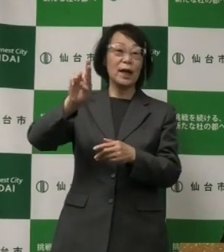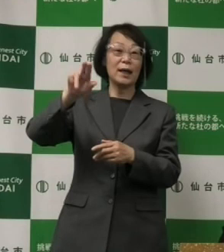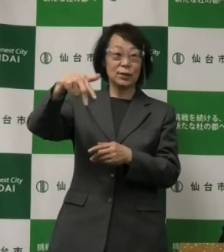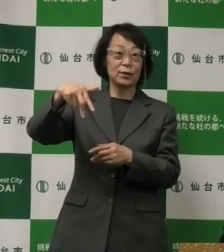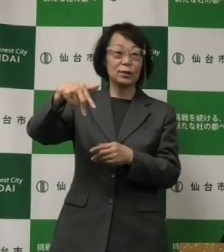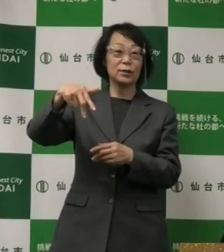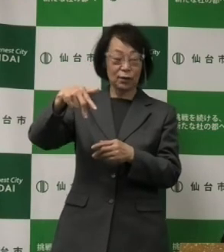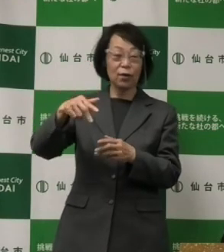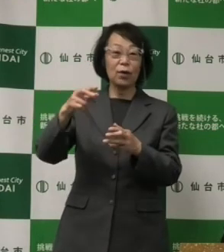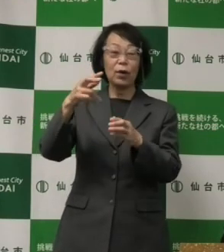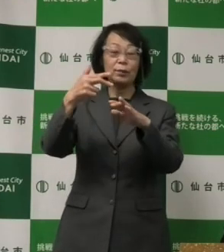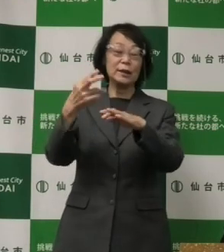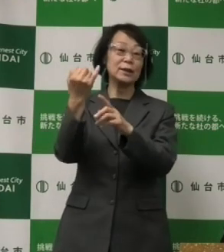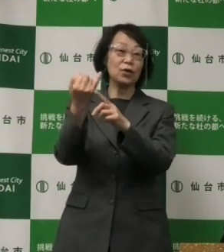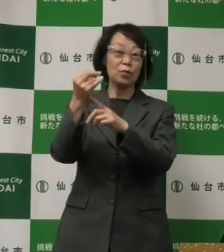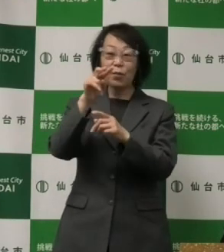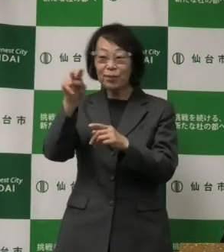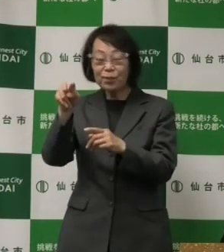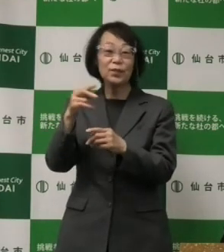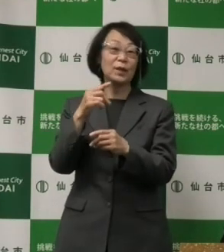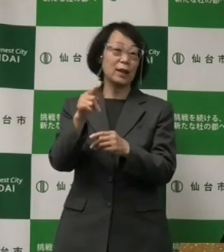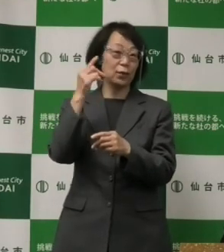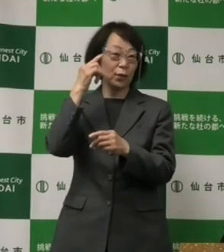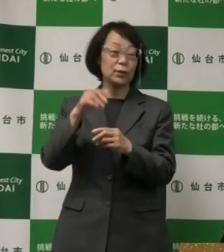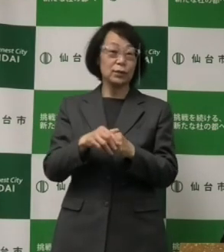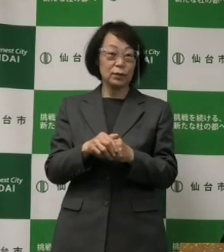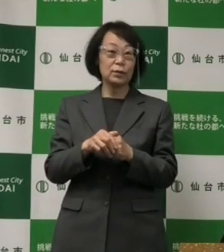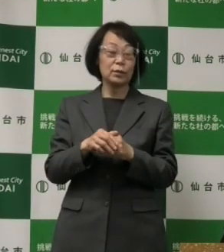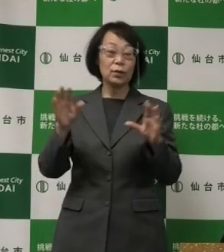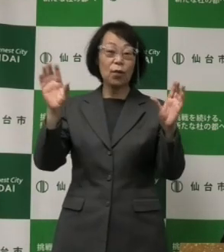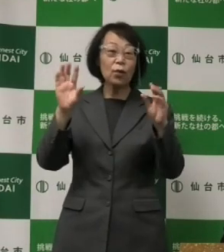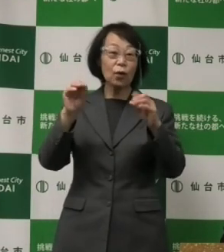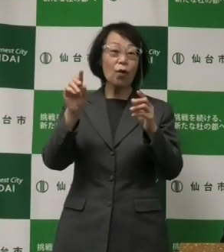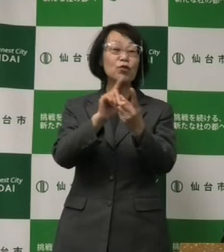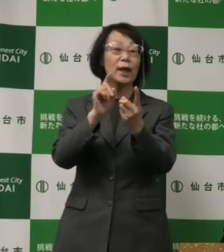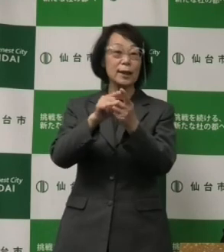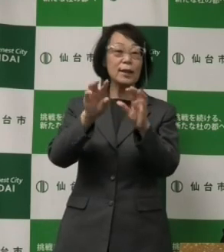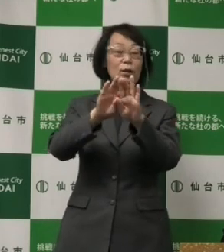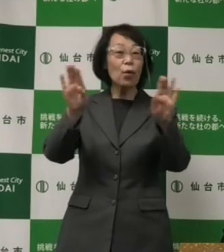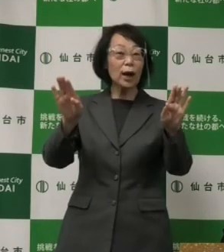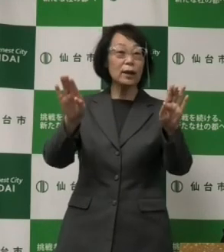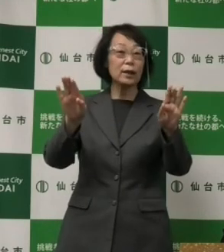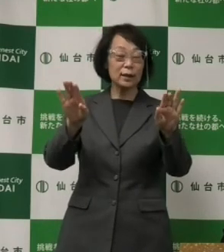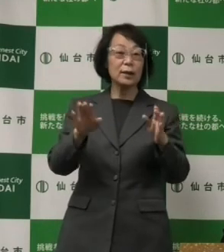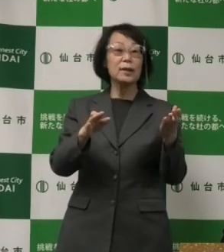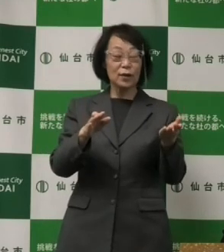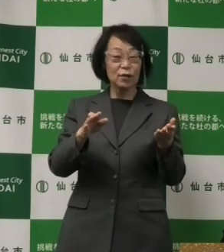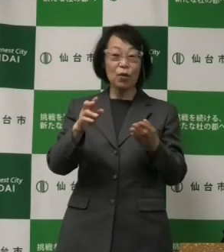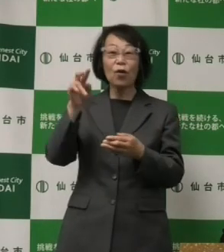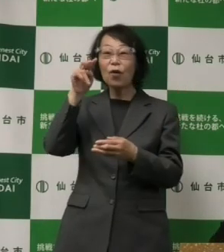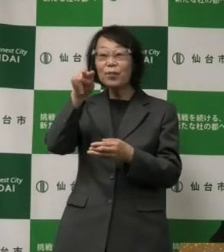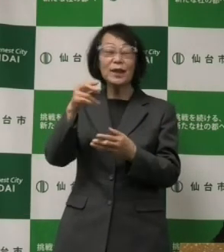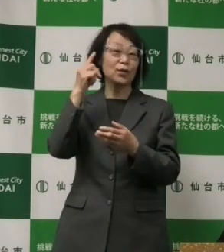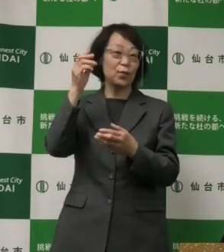思います。で改めてその内部が報道向けに公開されまして、一人もご覧になってきたらと思うんです